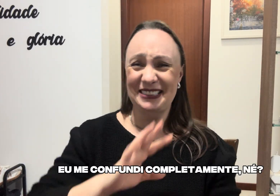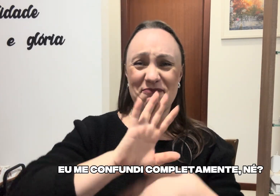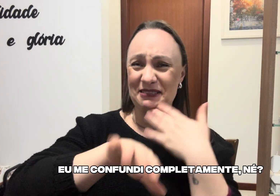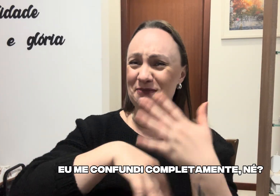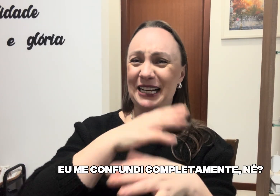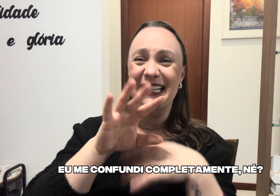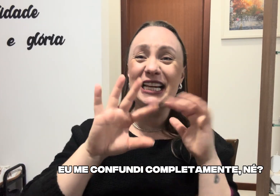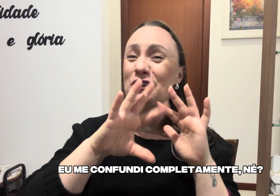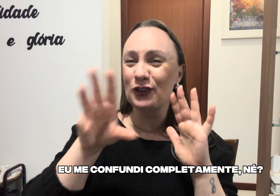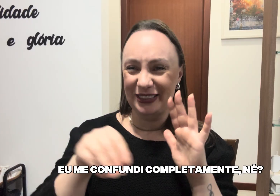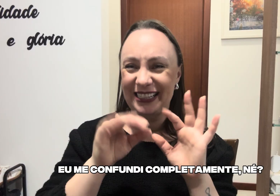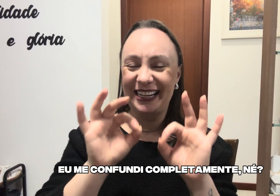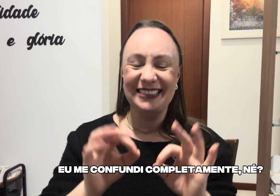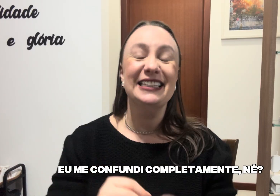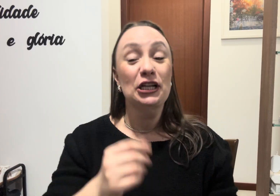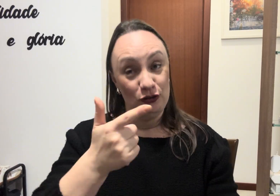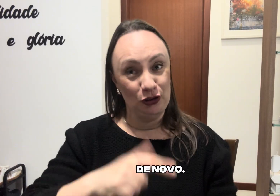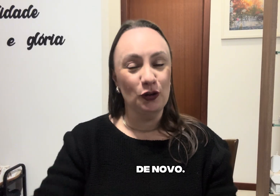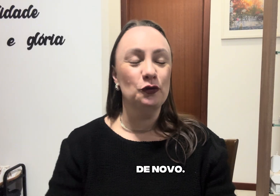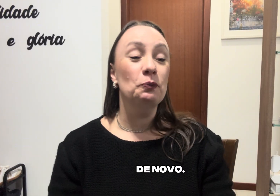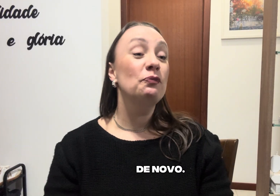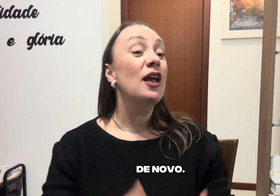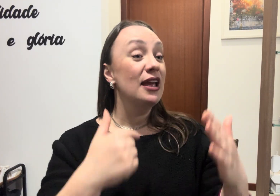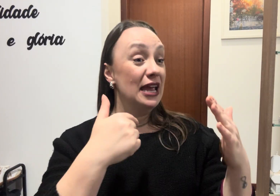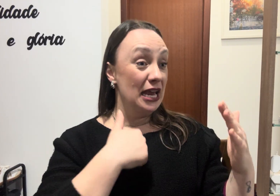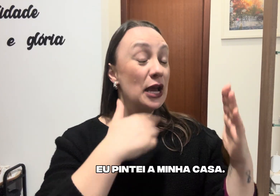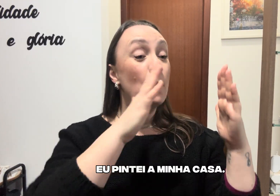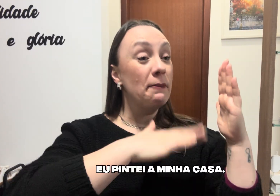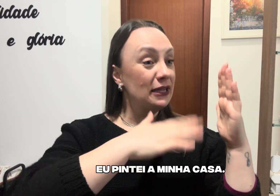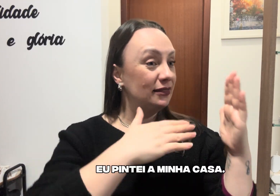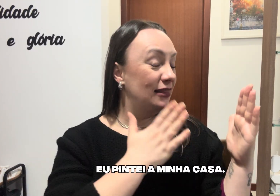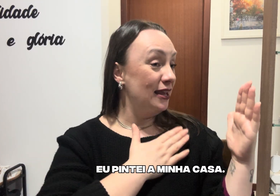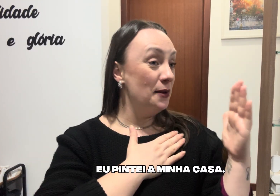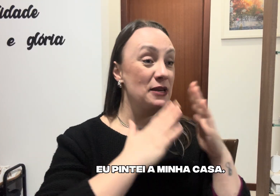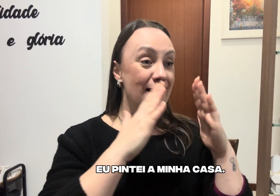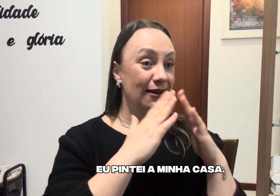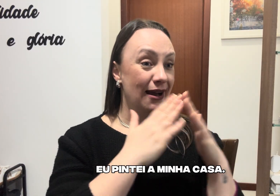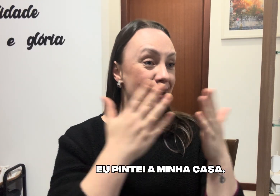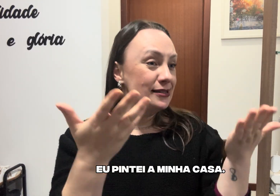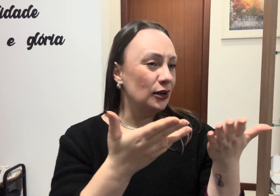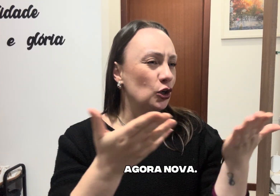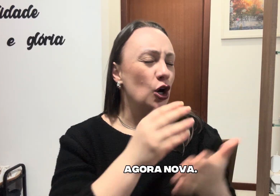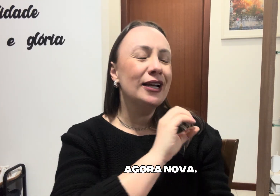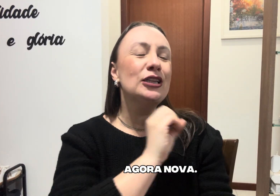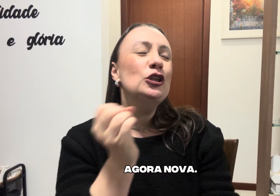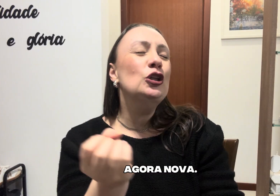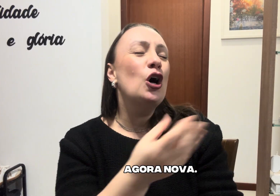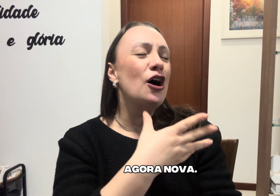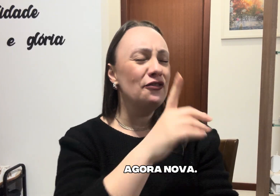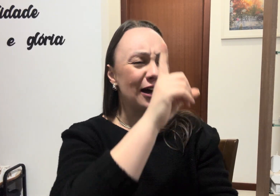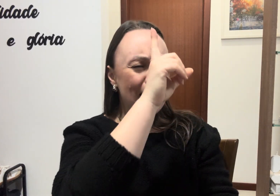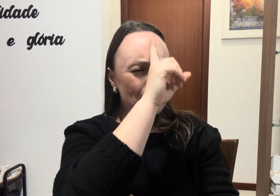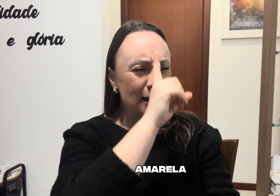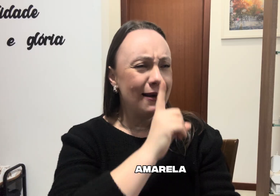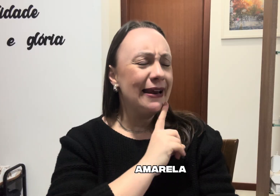Me embananei toda, né? De novo. Eu pintei a minha casa agora nova, amarela,